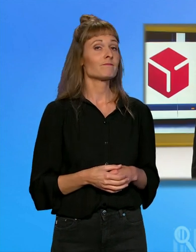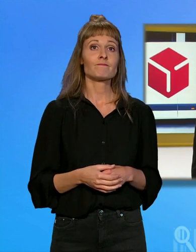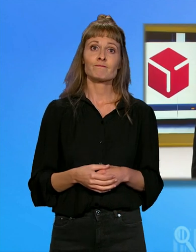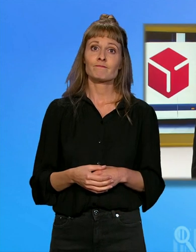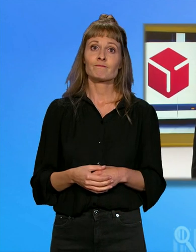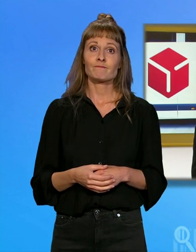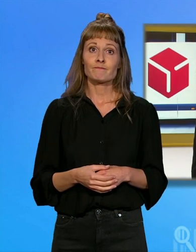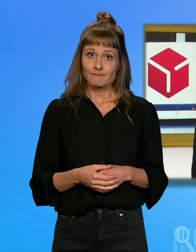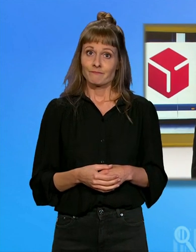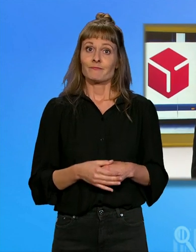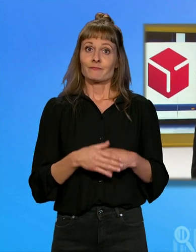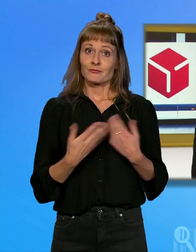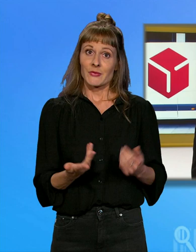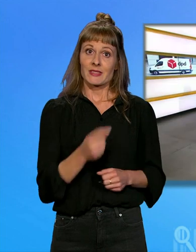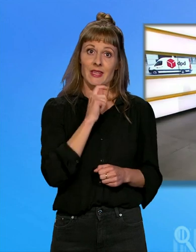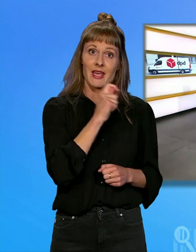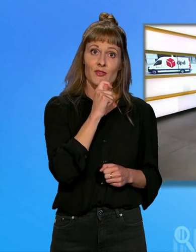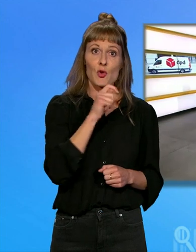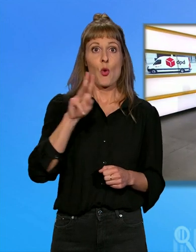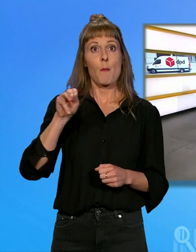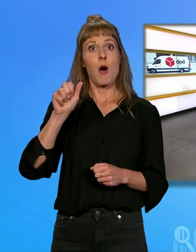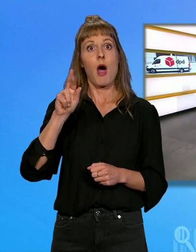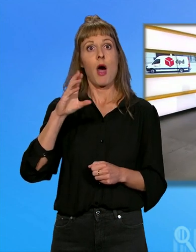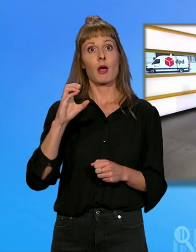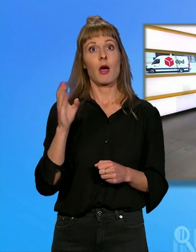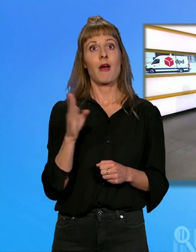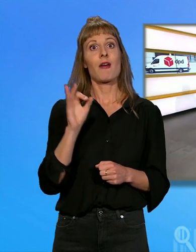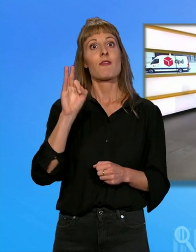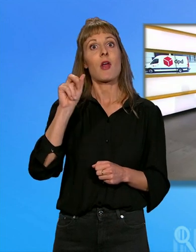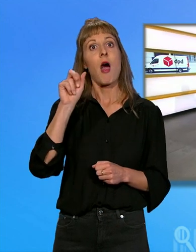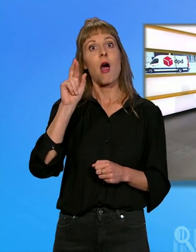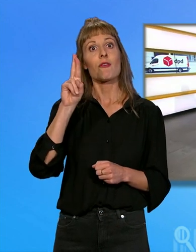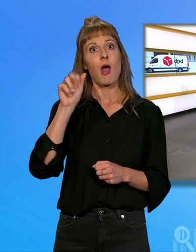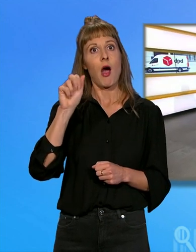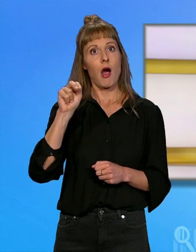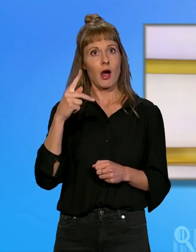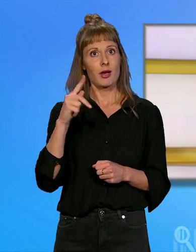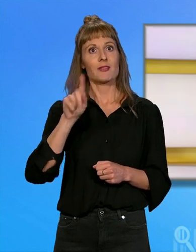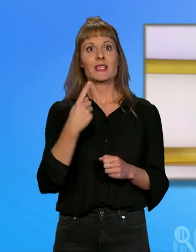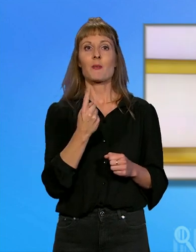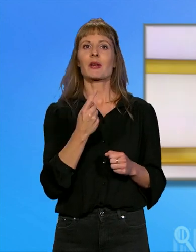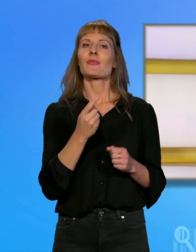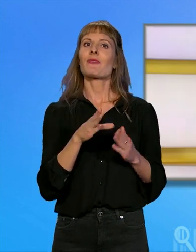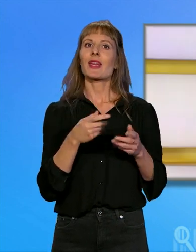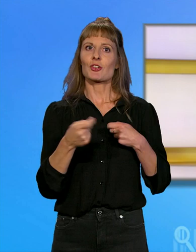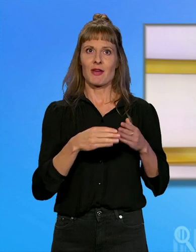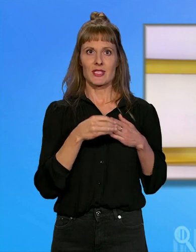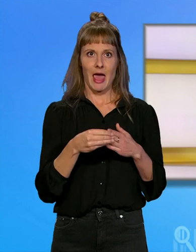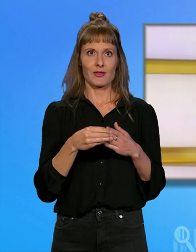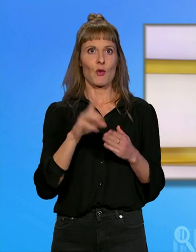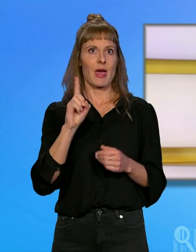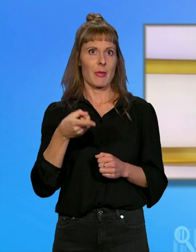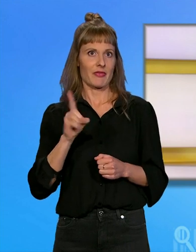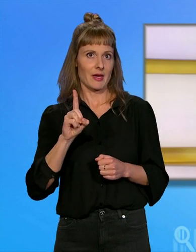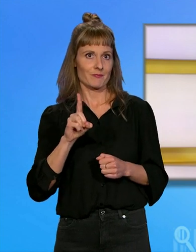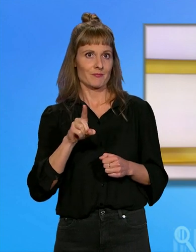Jetzt sind wir live im Studio mit dem Marc Frank. Der Marc Frank ist das Geschäftsleitungsmitglied von DPD. Schön, seid ihr da. Herzlich willkommen. Guten Abend, Herr